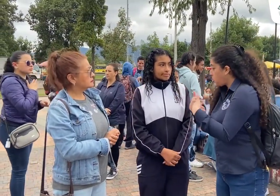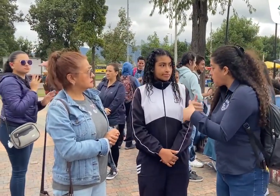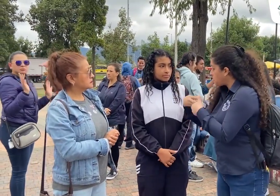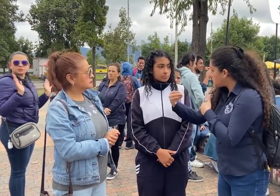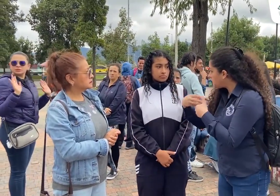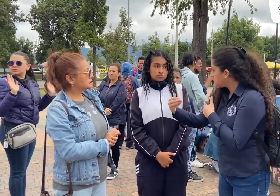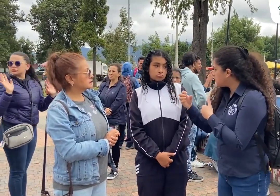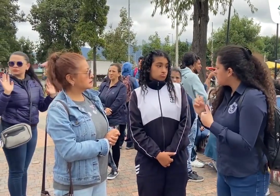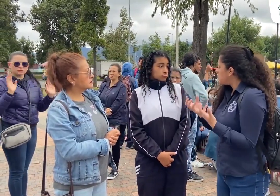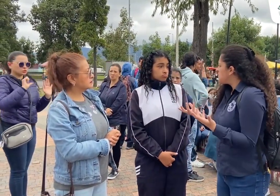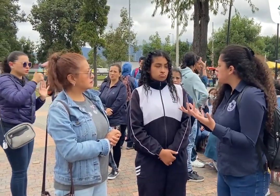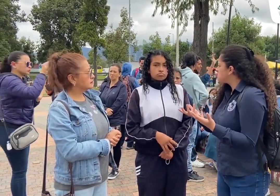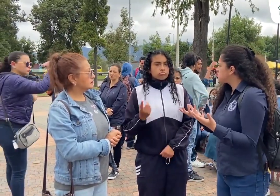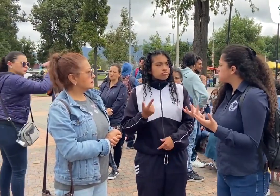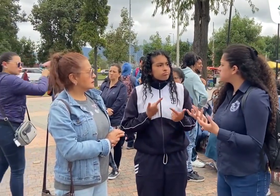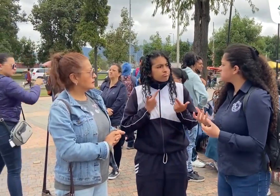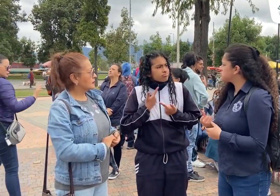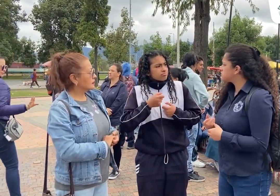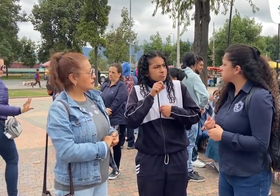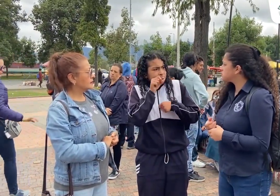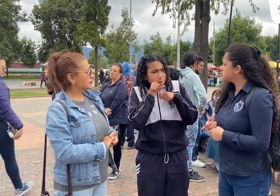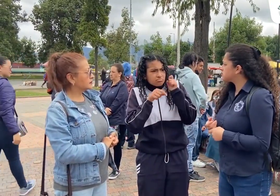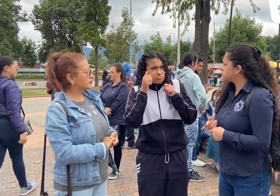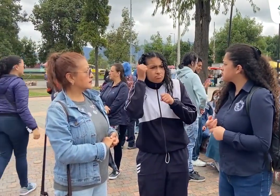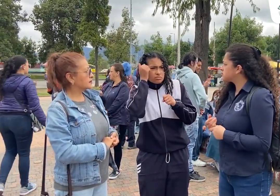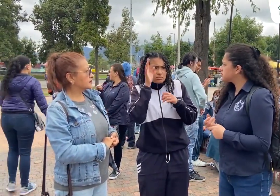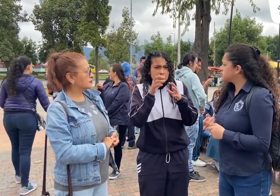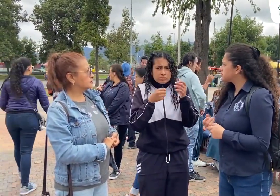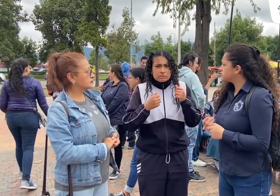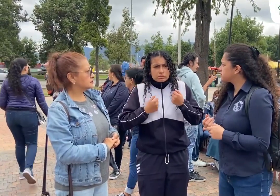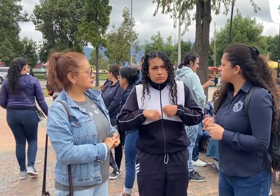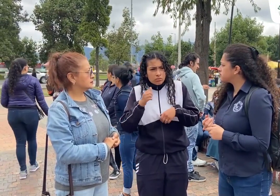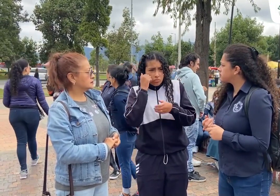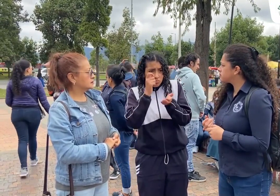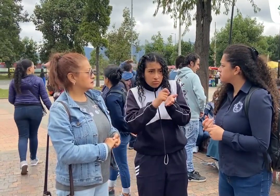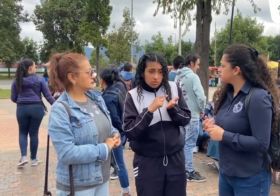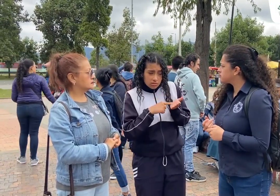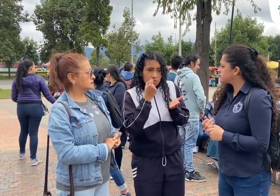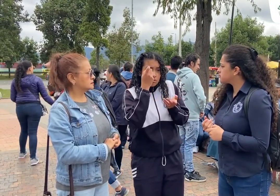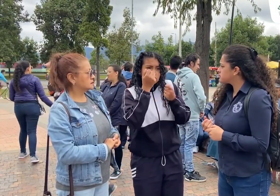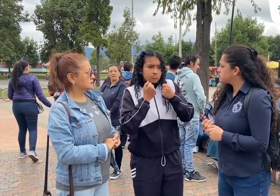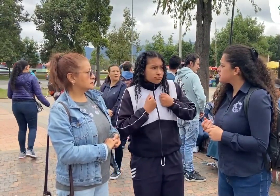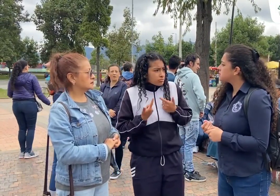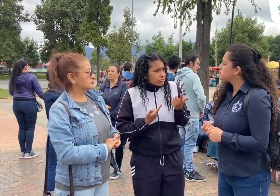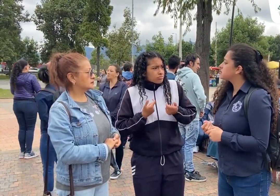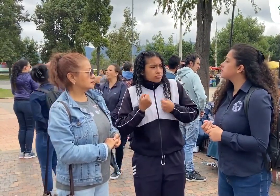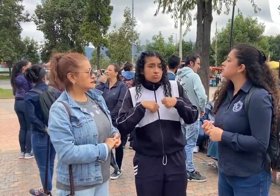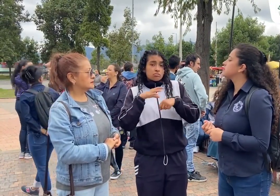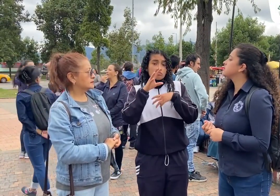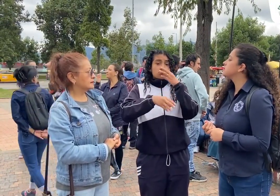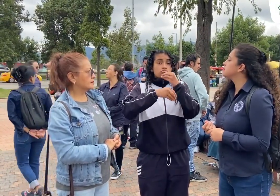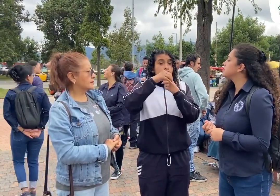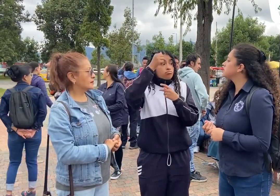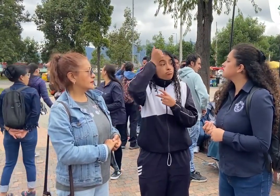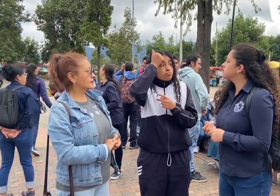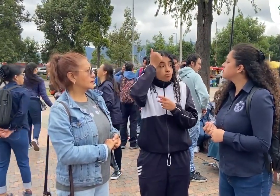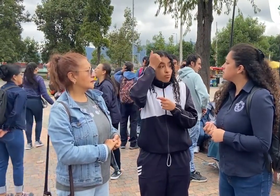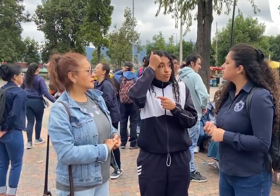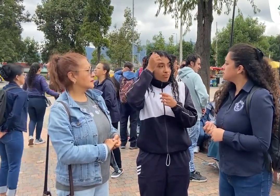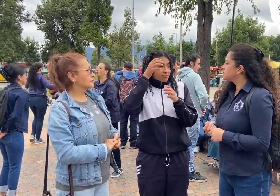haces? ¿Te pones a jugar con tus compañeros o qué haces? Pues yo hago un esfuerzo, le pregunto a la